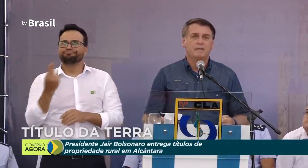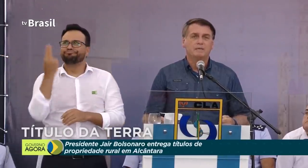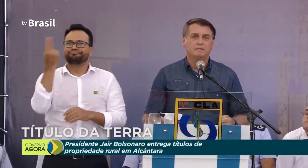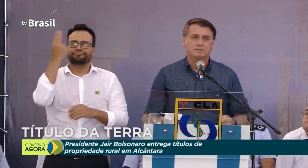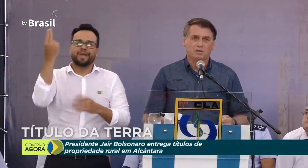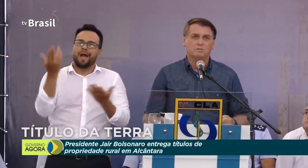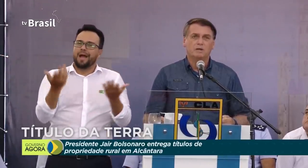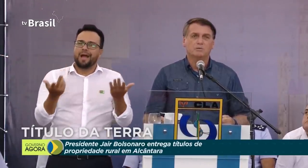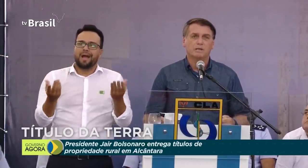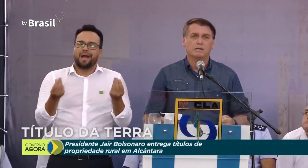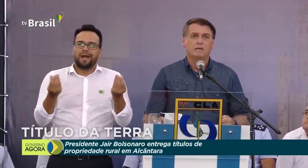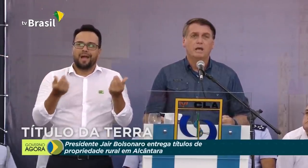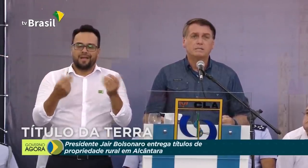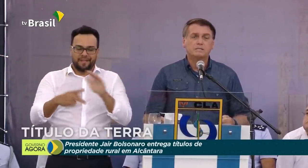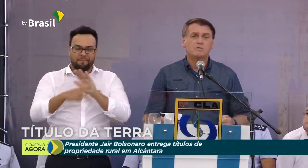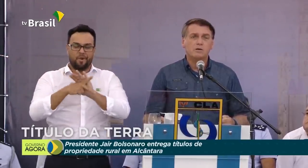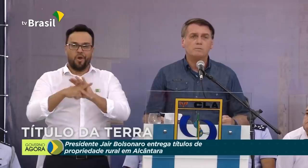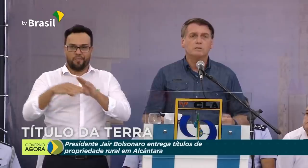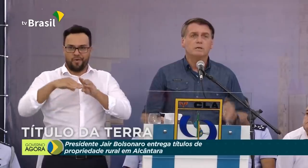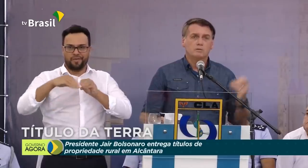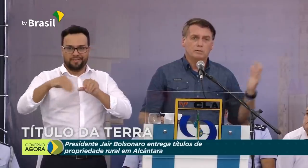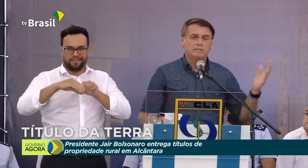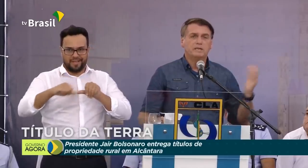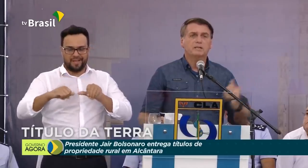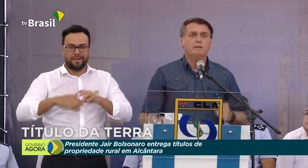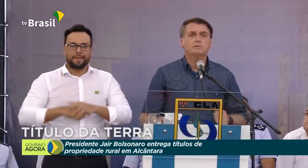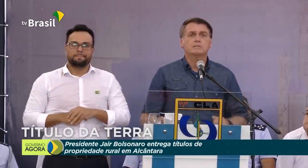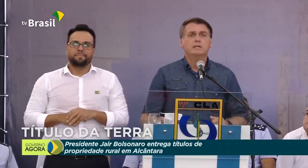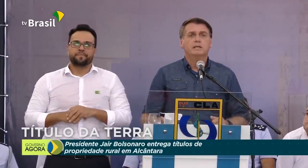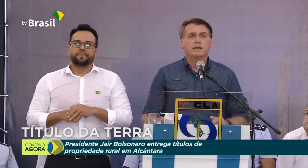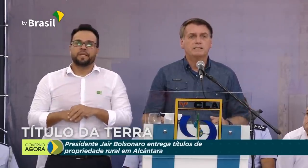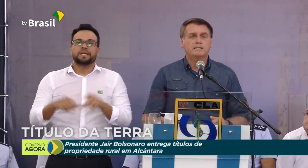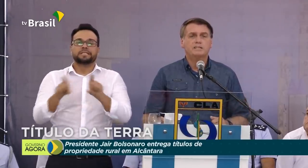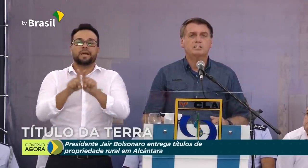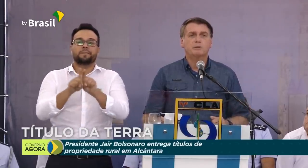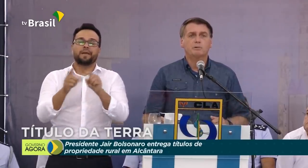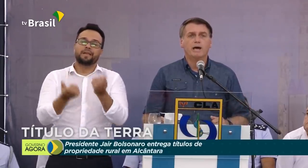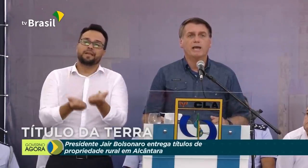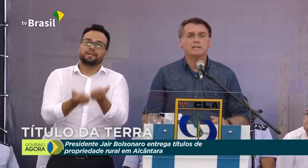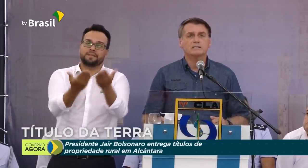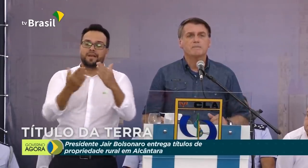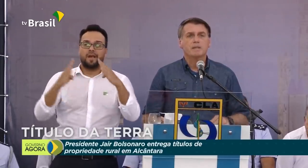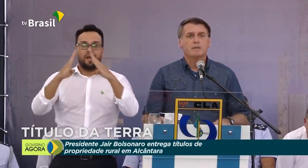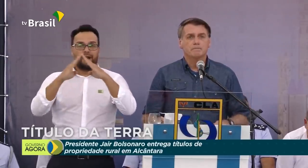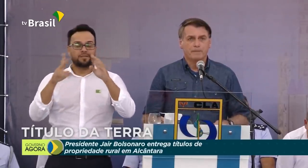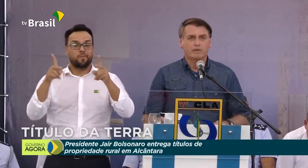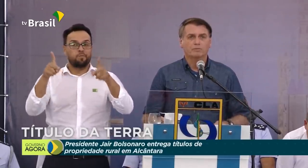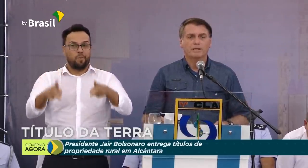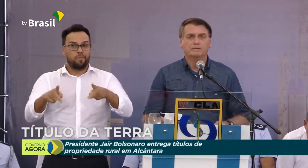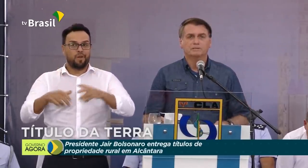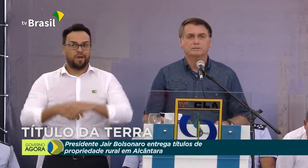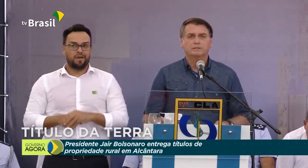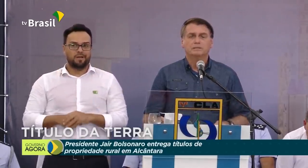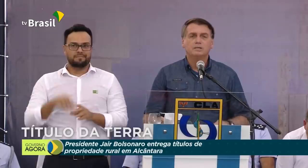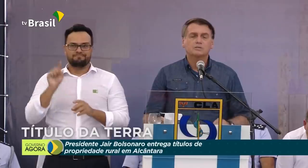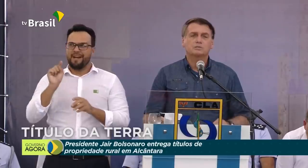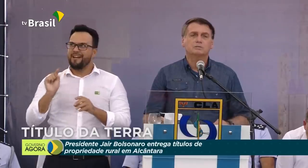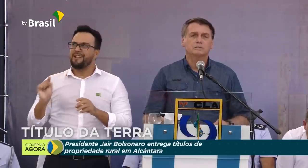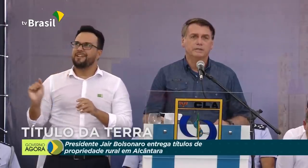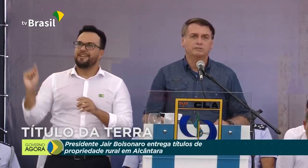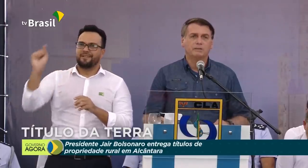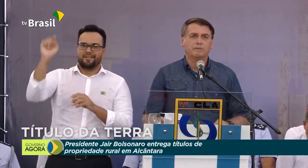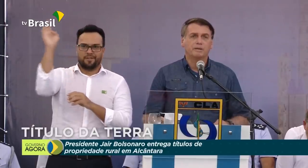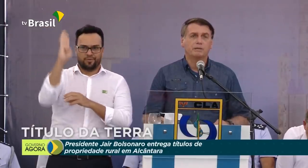propriedade de alguma coisa. Assim como quando entregamos residências populares pelo Brasil.